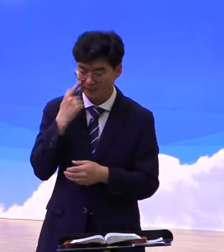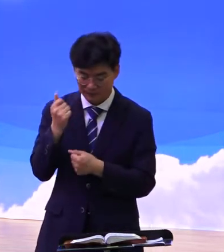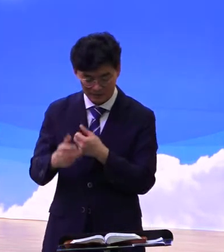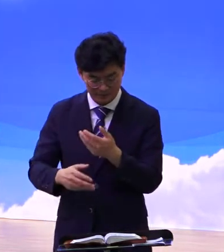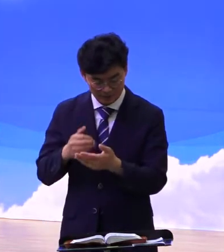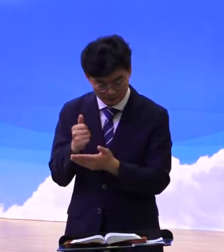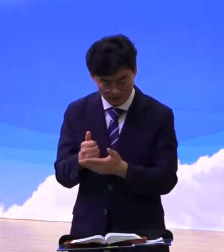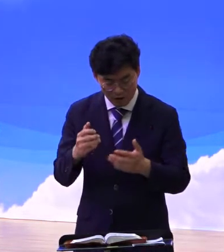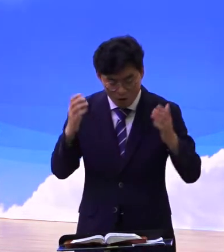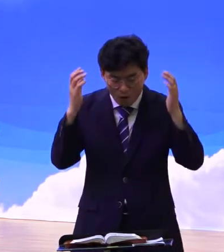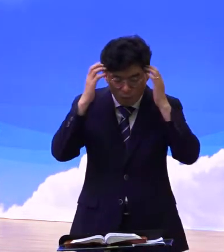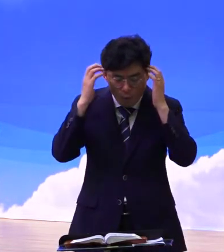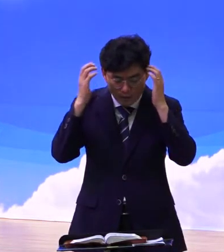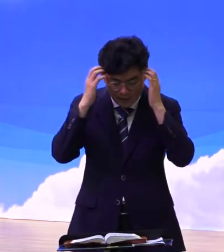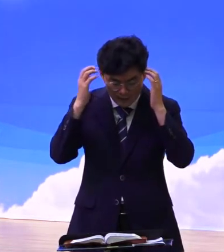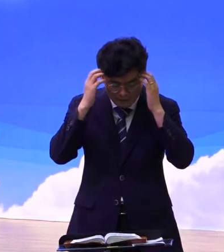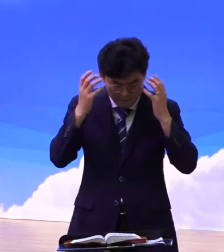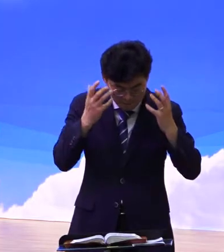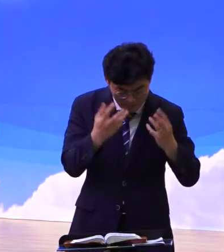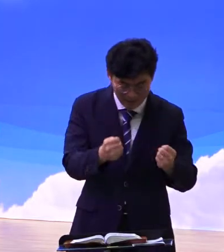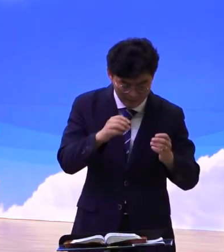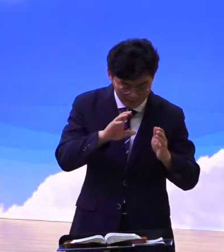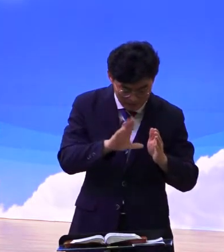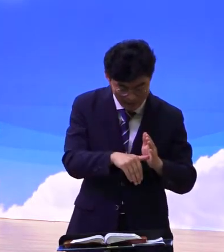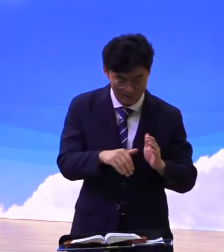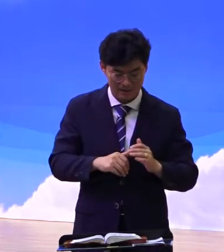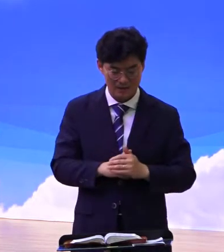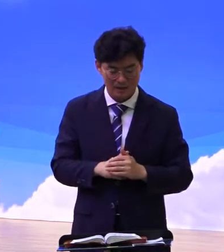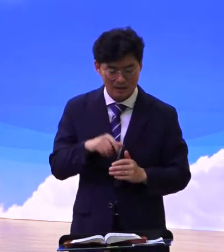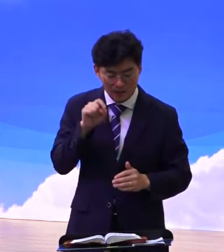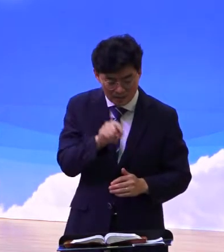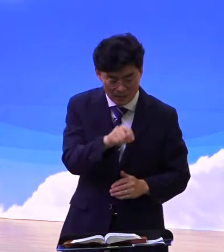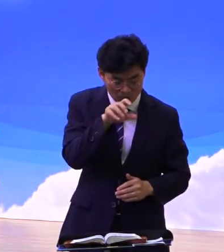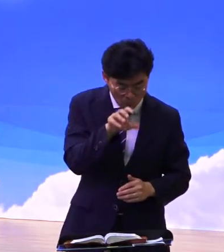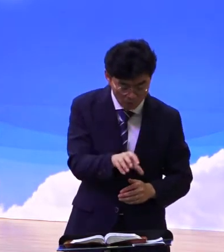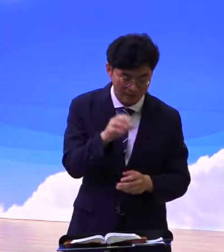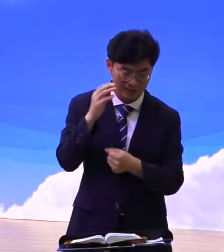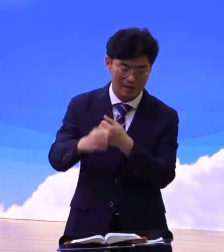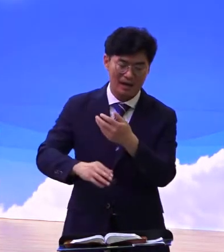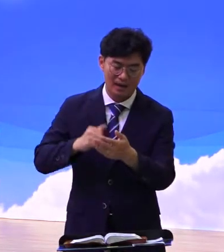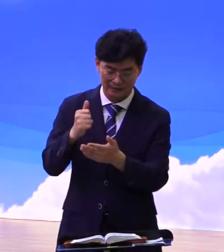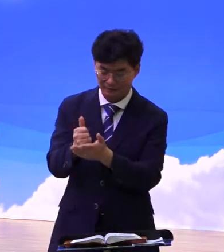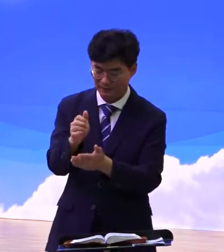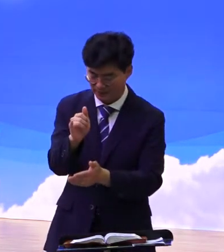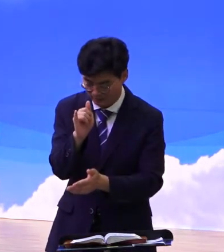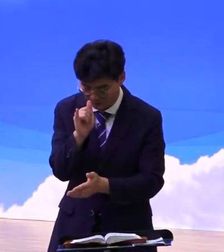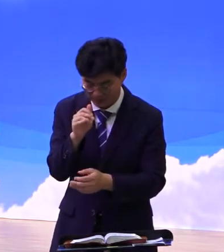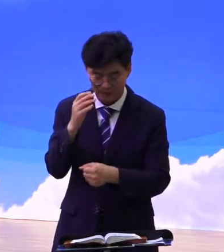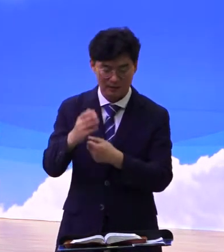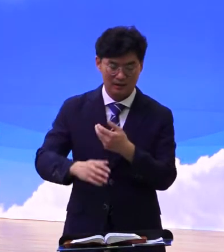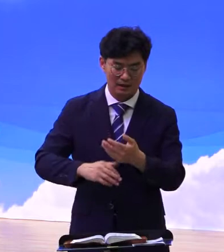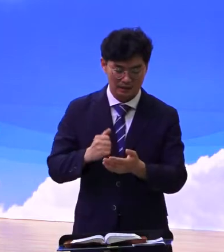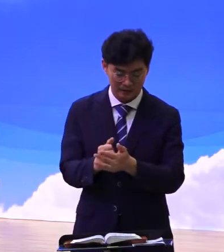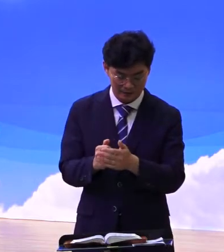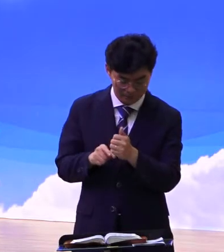고난의 현장에 하나님이 함께 계시고 그 고난의 현장에 하나님이 주신 사명이 있음을